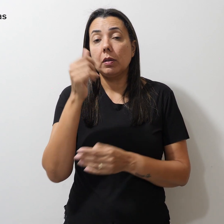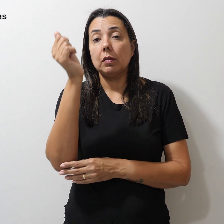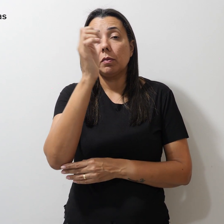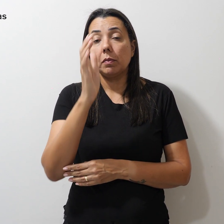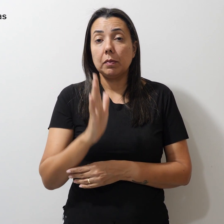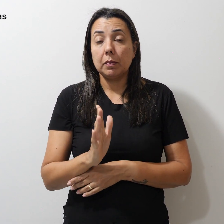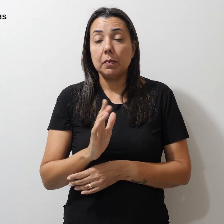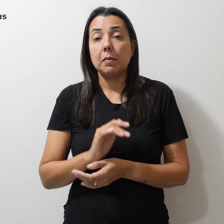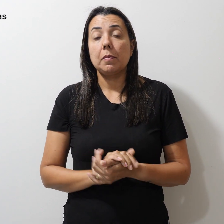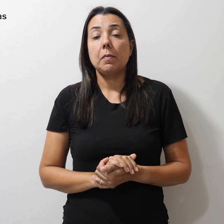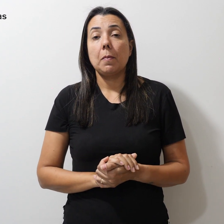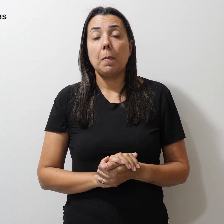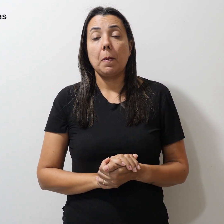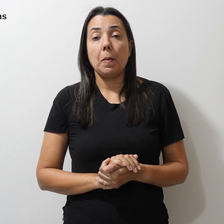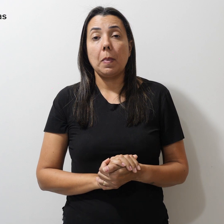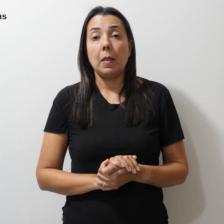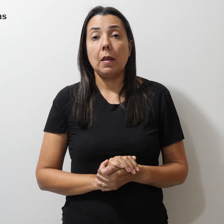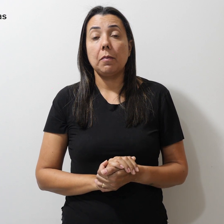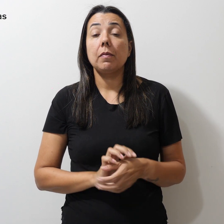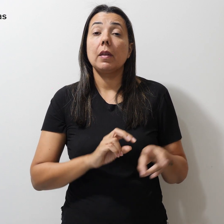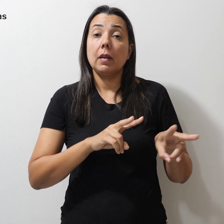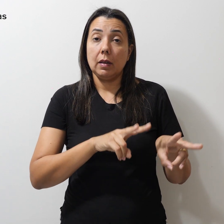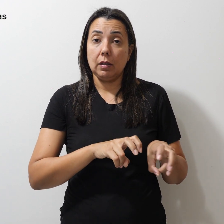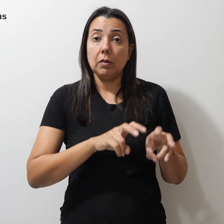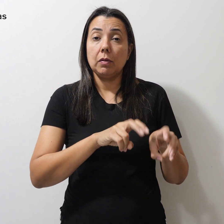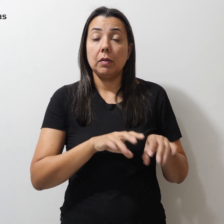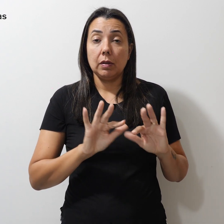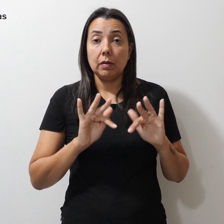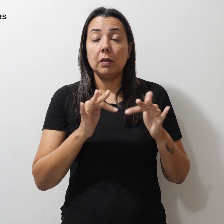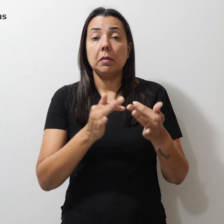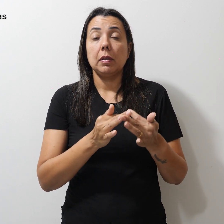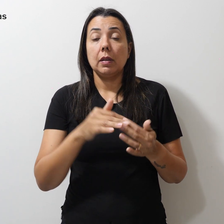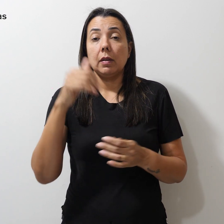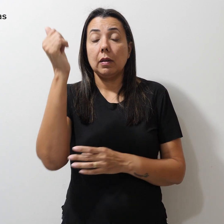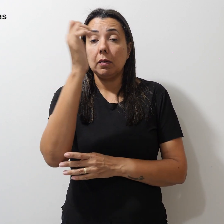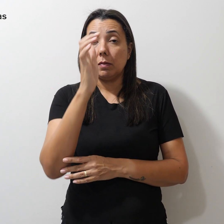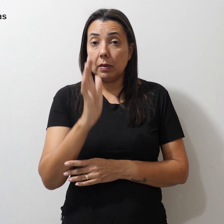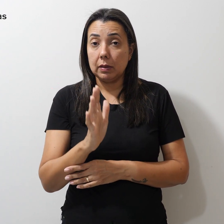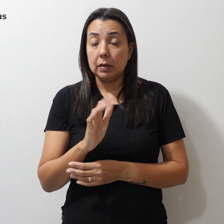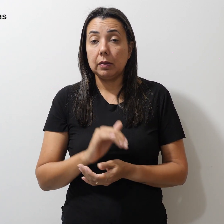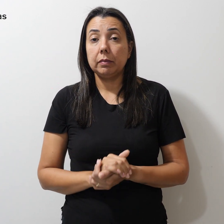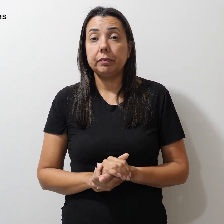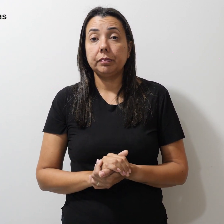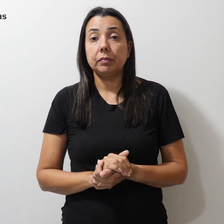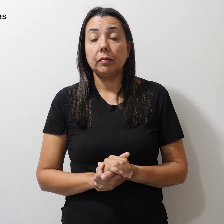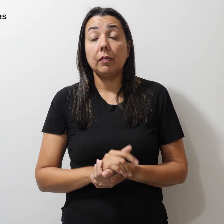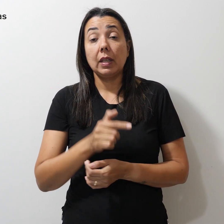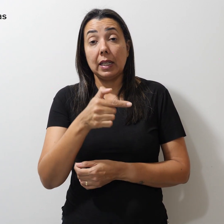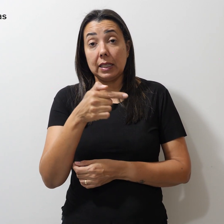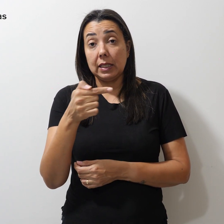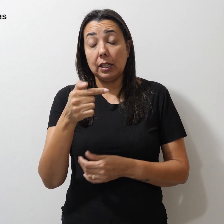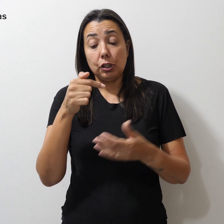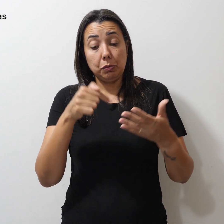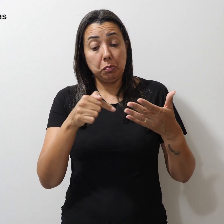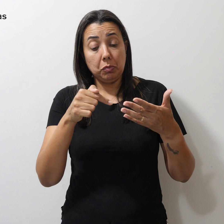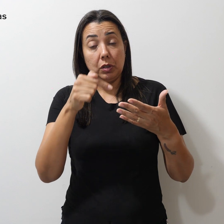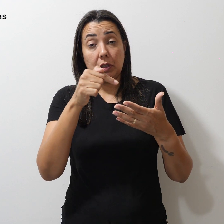brasileiros. Na agricultura familiar brasileira, estão 7 de cada 10 postos